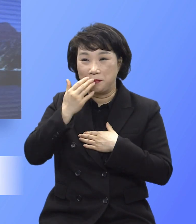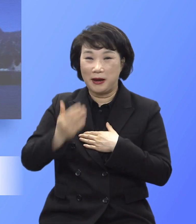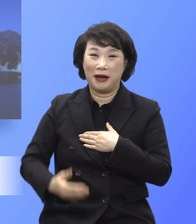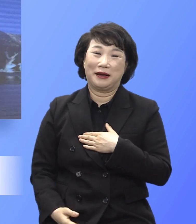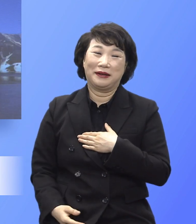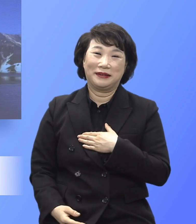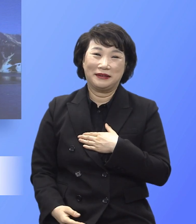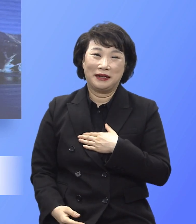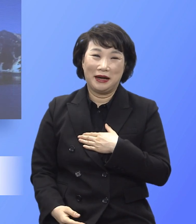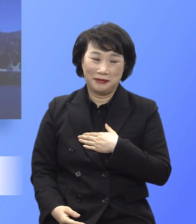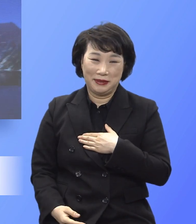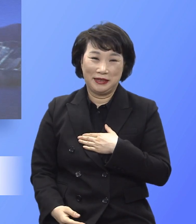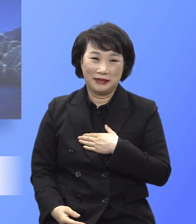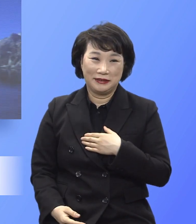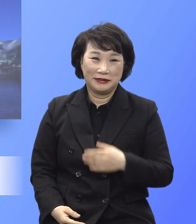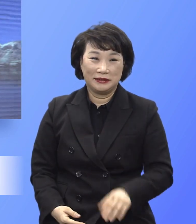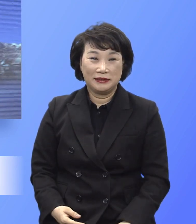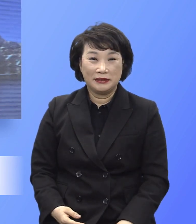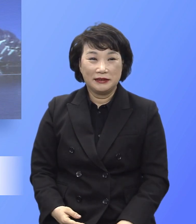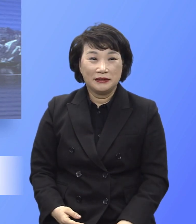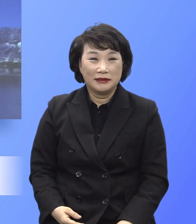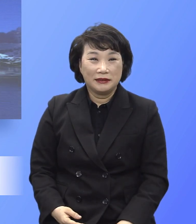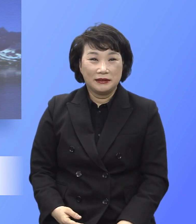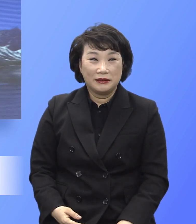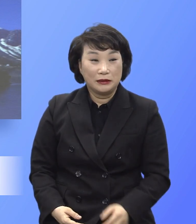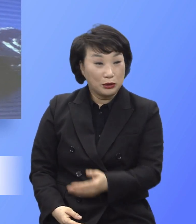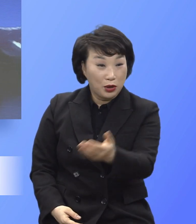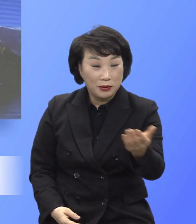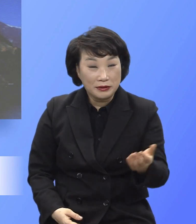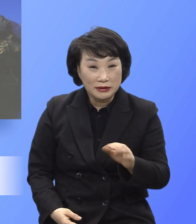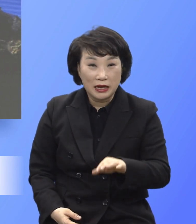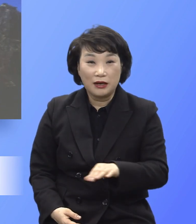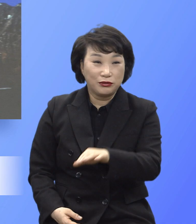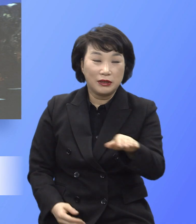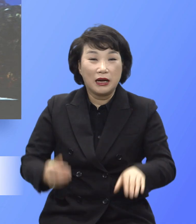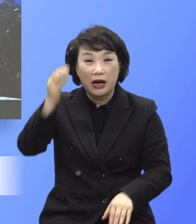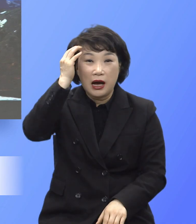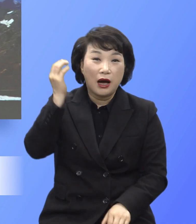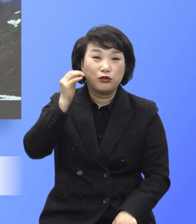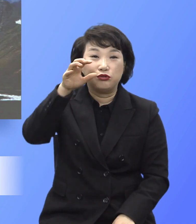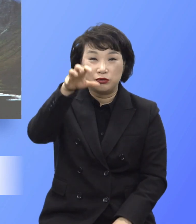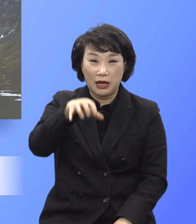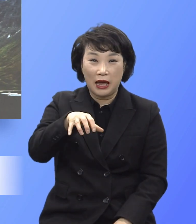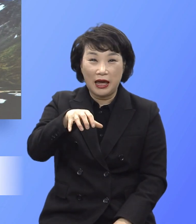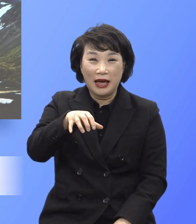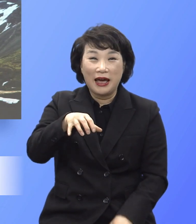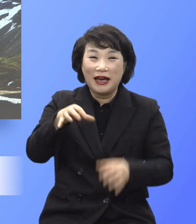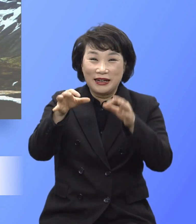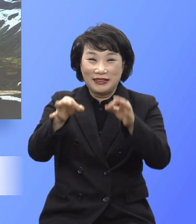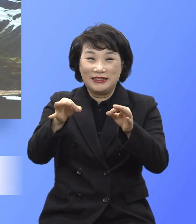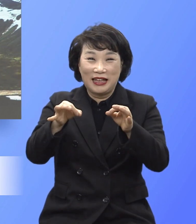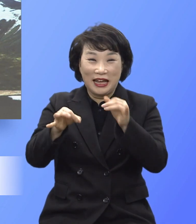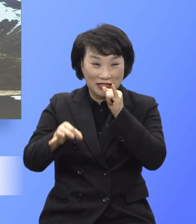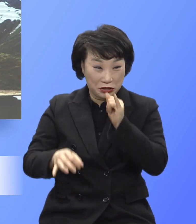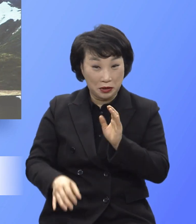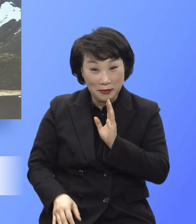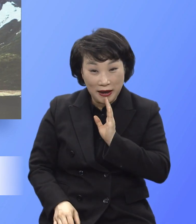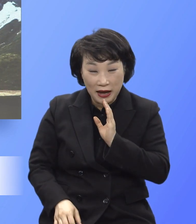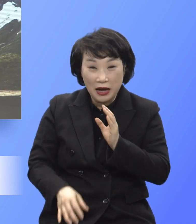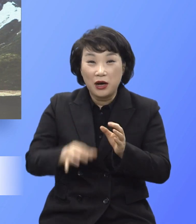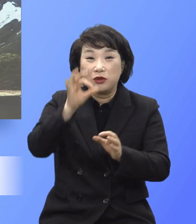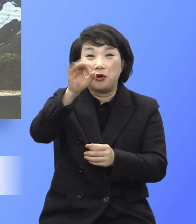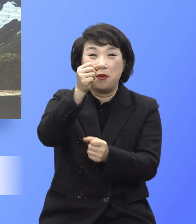없다는 것. 자, 여러분, 우리나라 보세요. 교회 봉사가